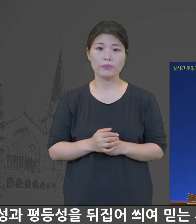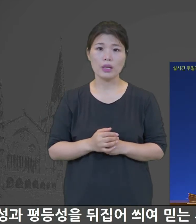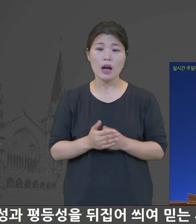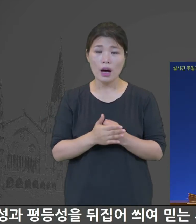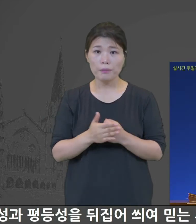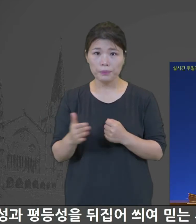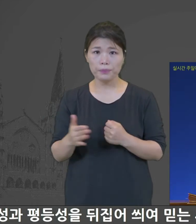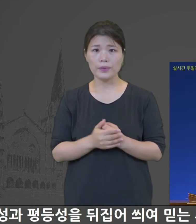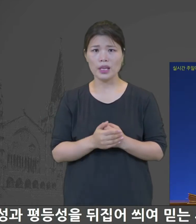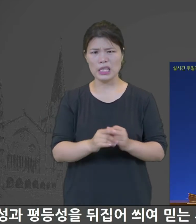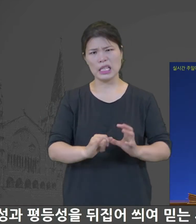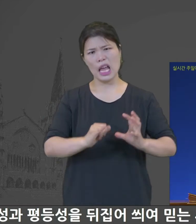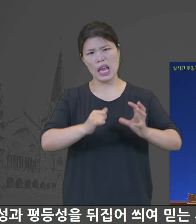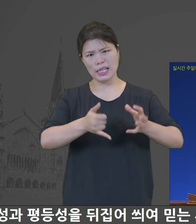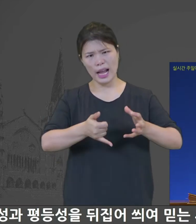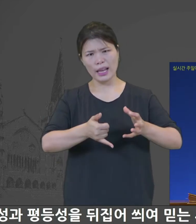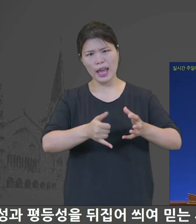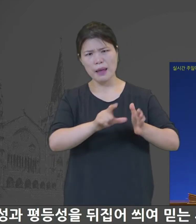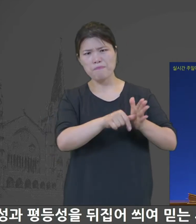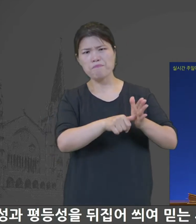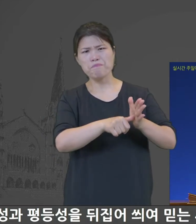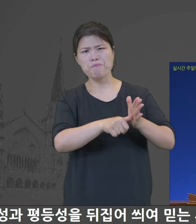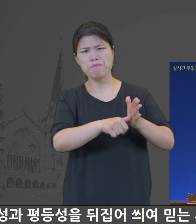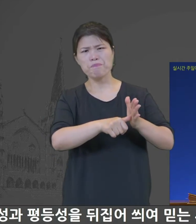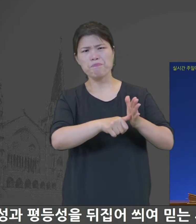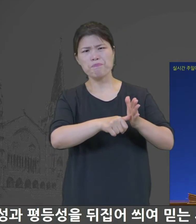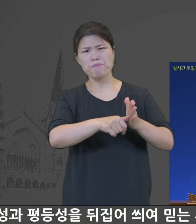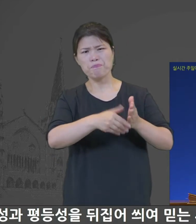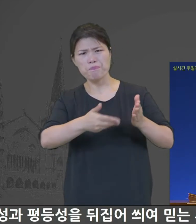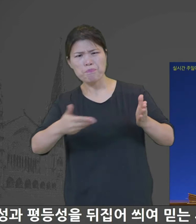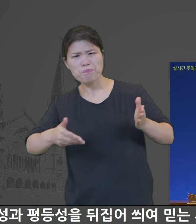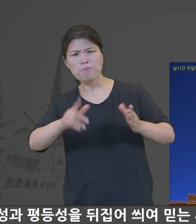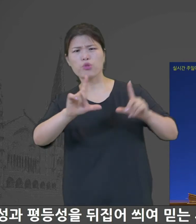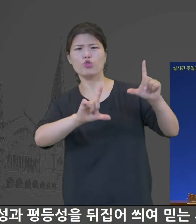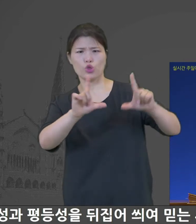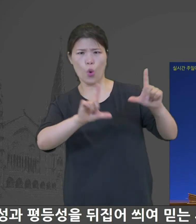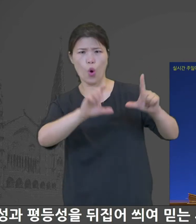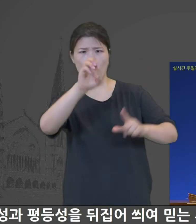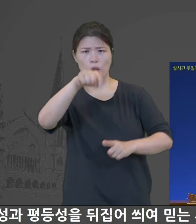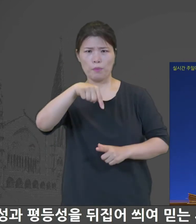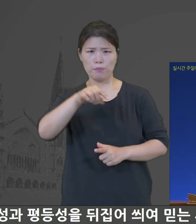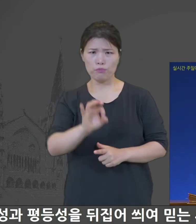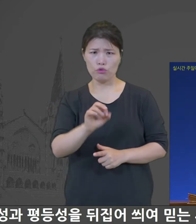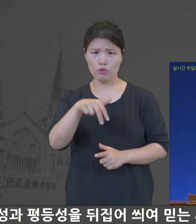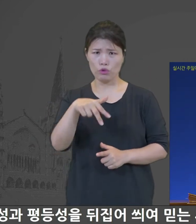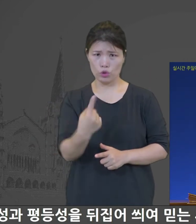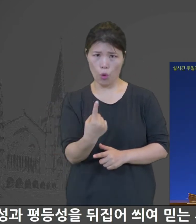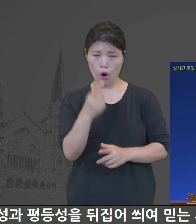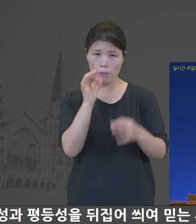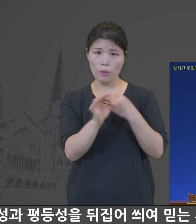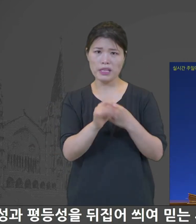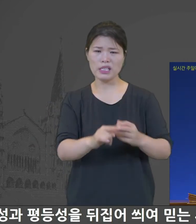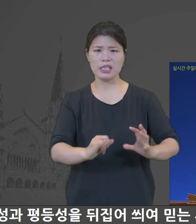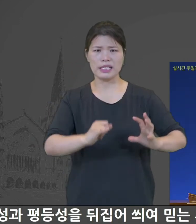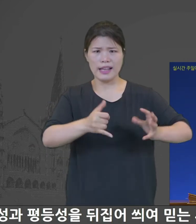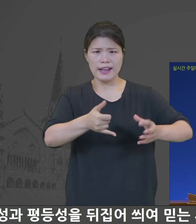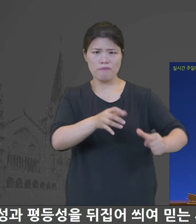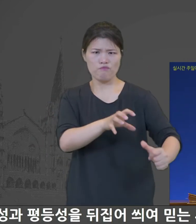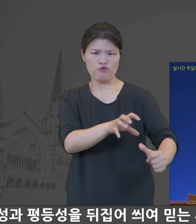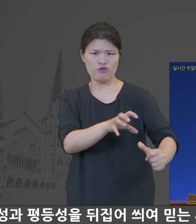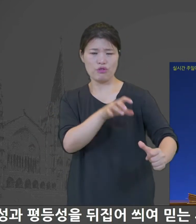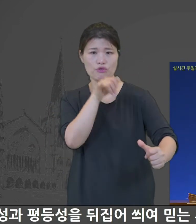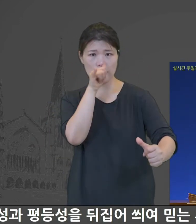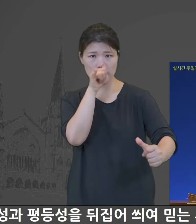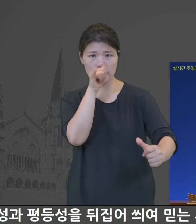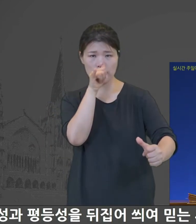그러니 이 세상 풍조가 우리를 붙잡을 수 있는, 붙들어맬 수 있는 그런 이